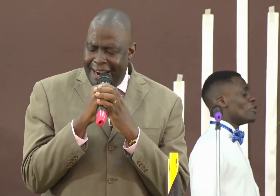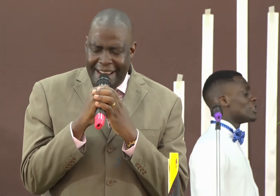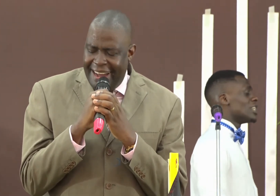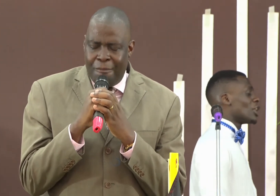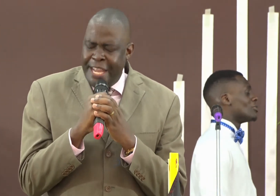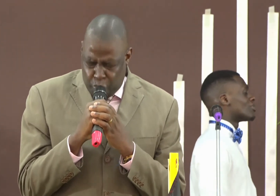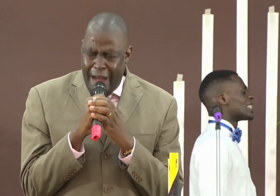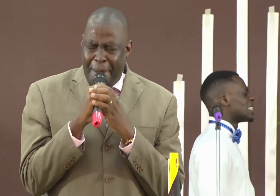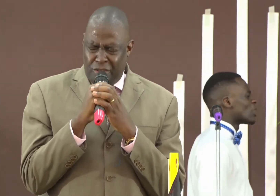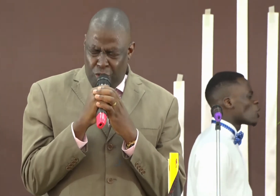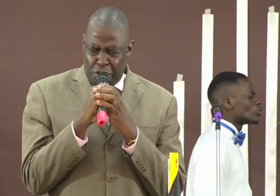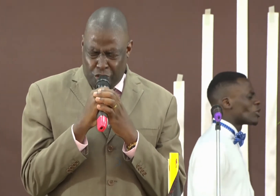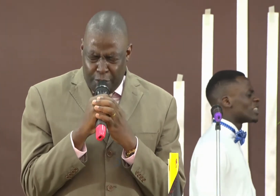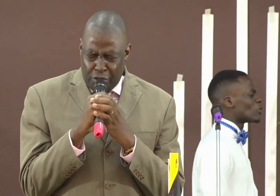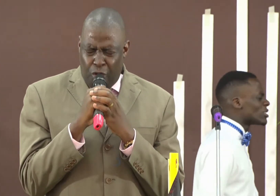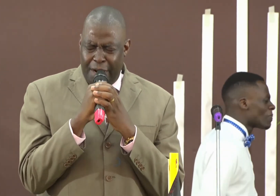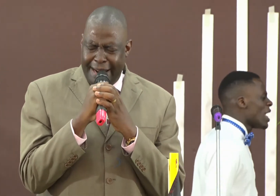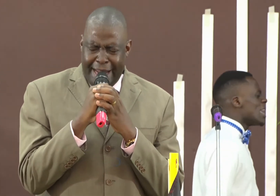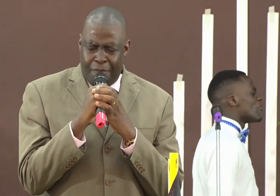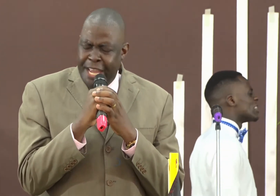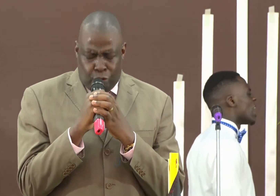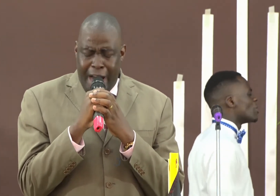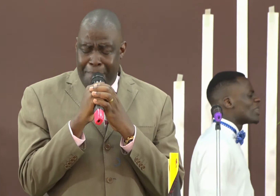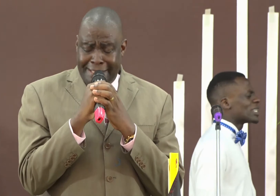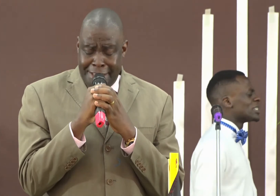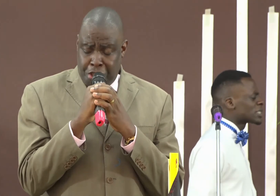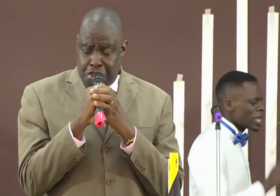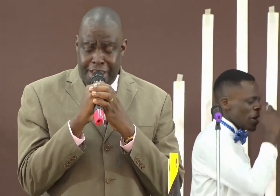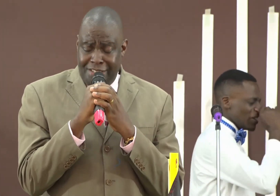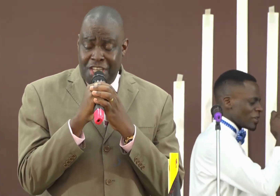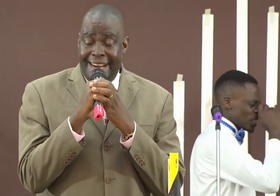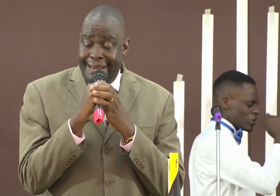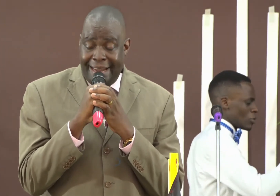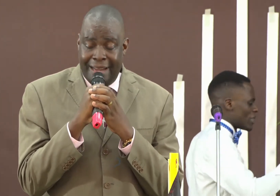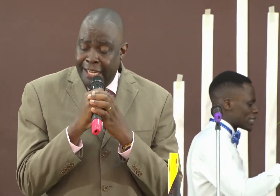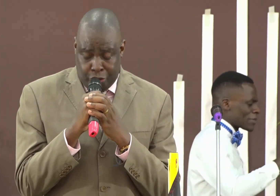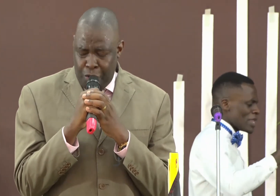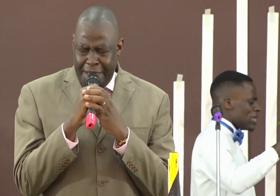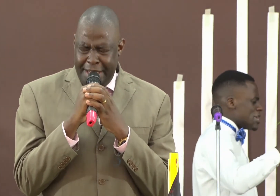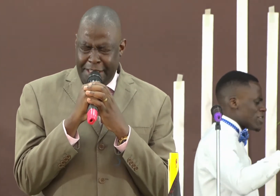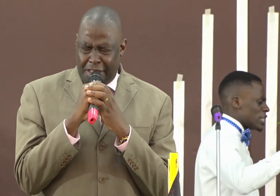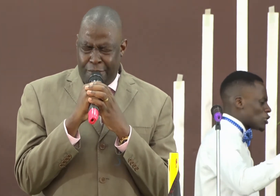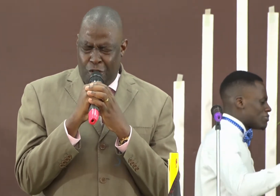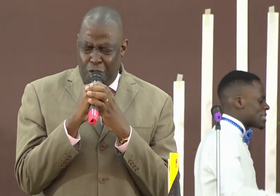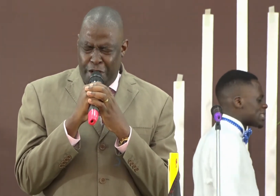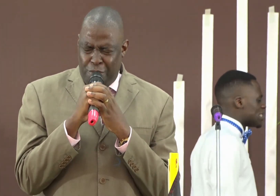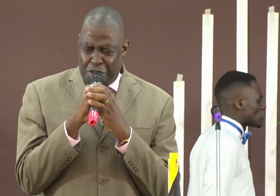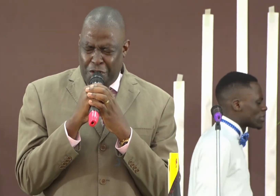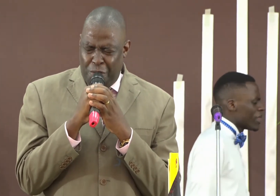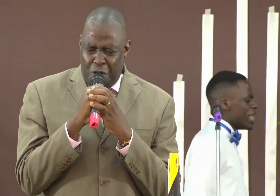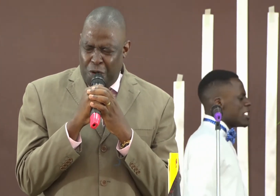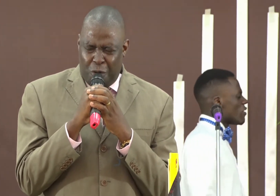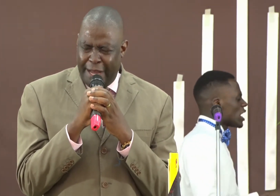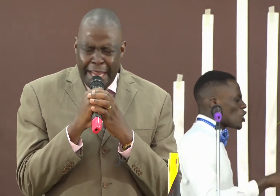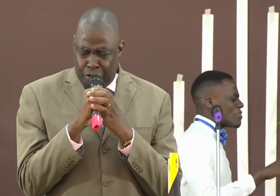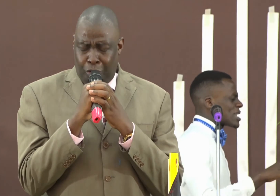manya malala Wambazo busobu zobulala Wambaze chesechinala Tubele sebo moyo